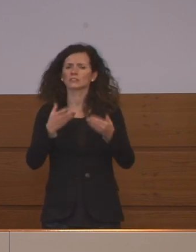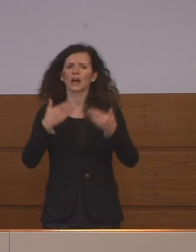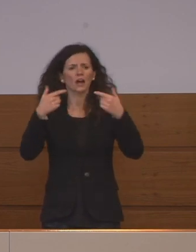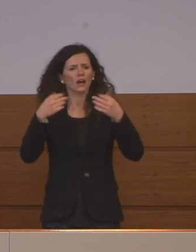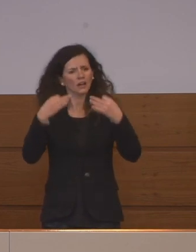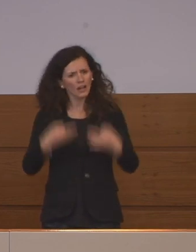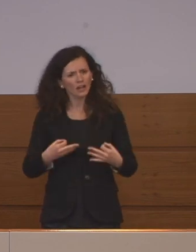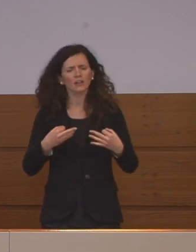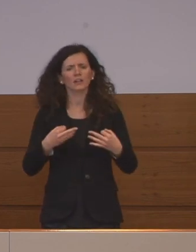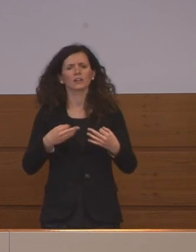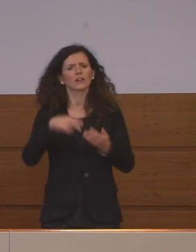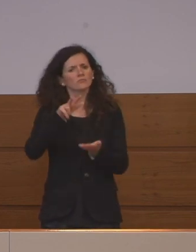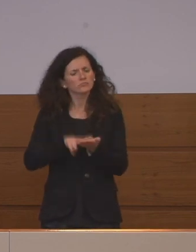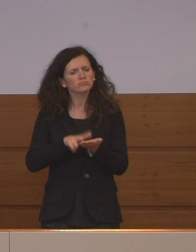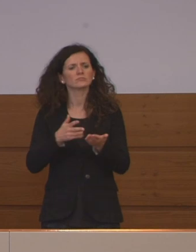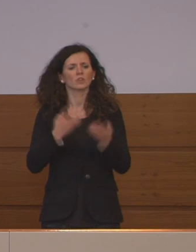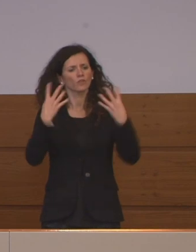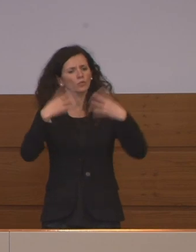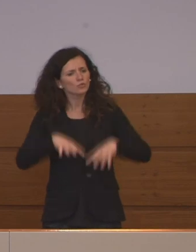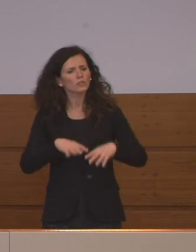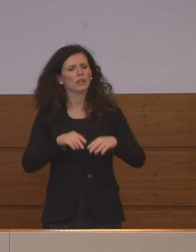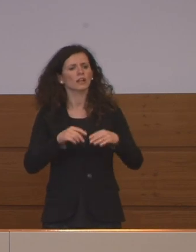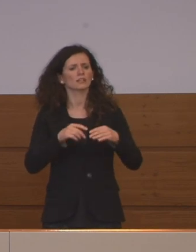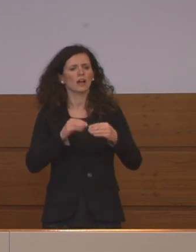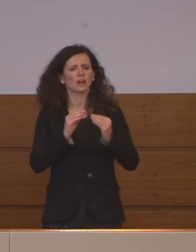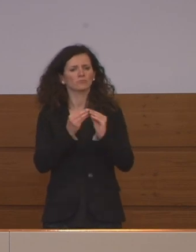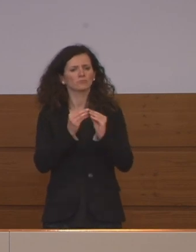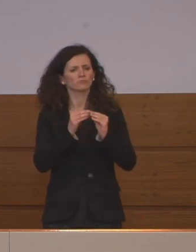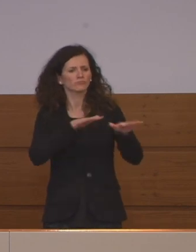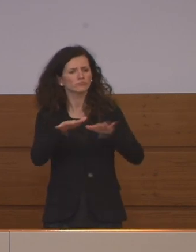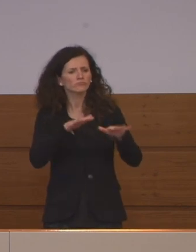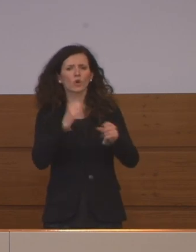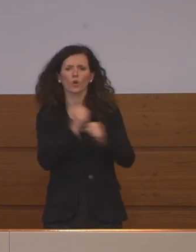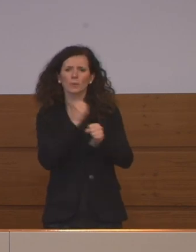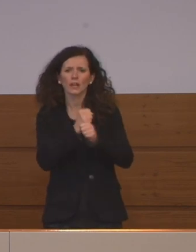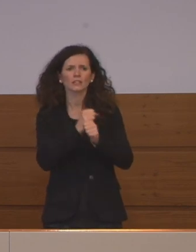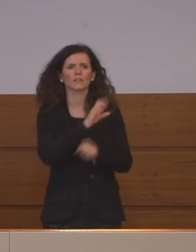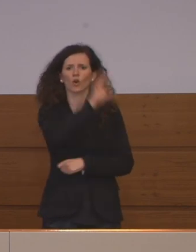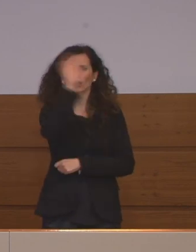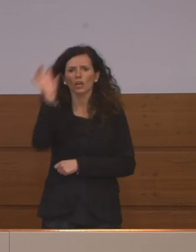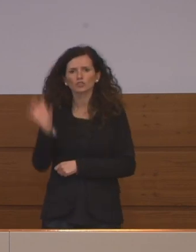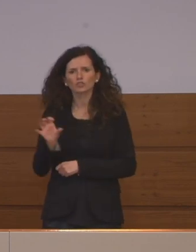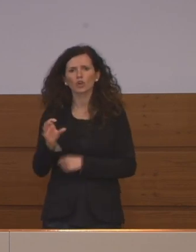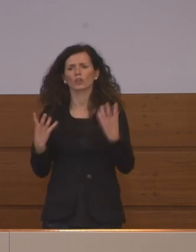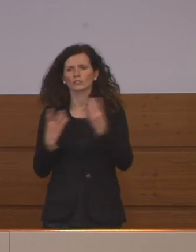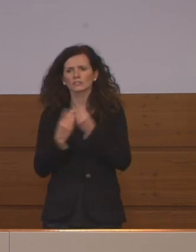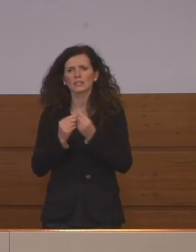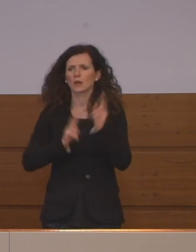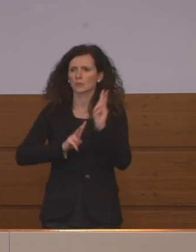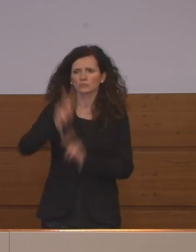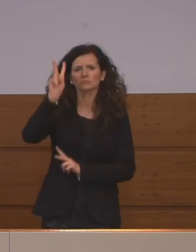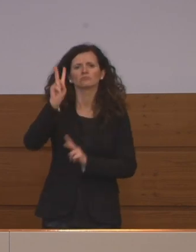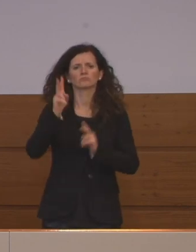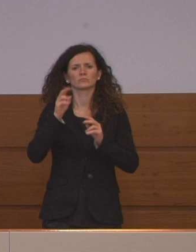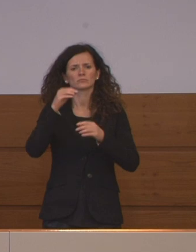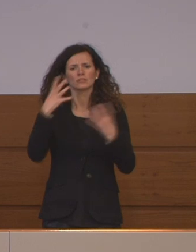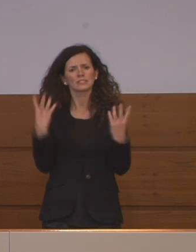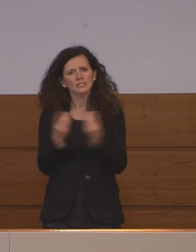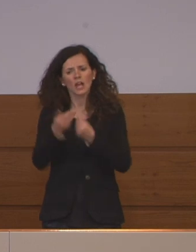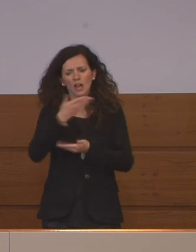tutte le strutture operative nel rapporto con la regione con le regioni e quindi con il territorio con le strutture sanitarie